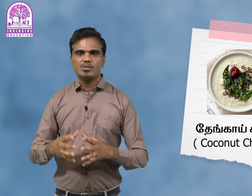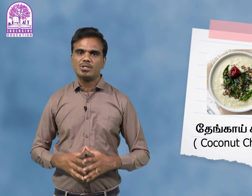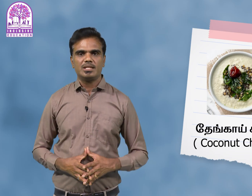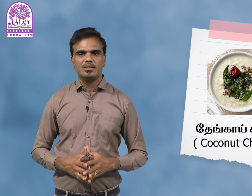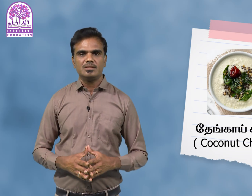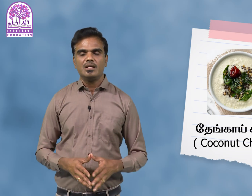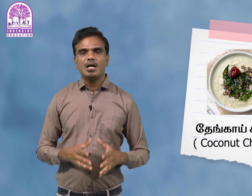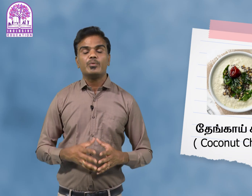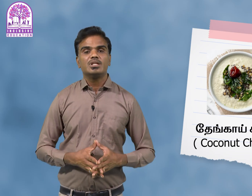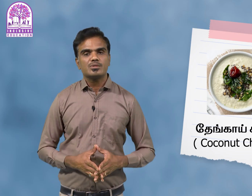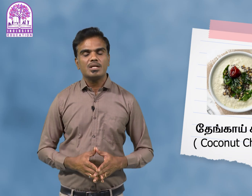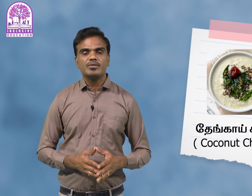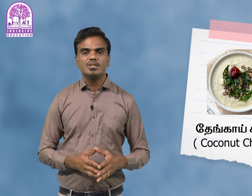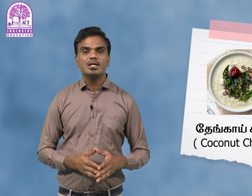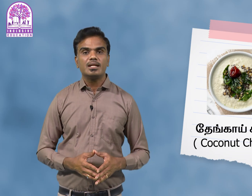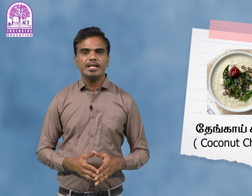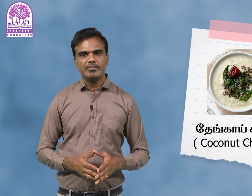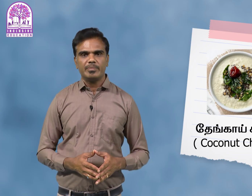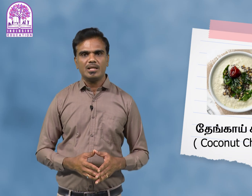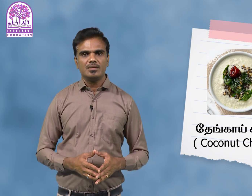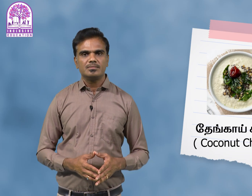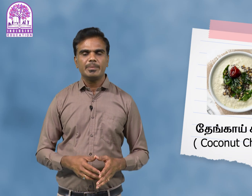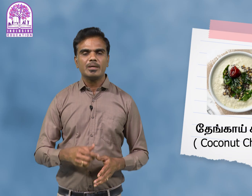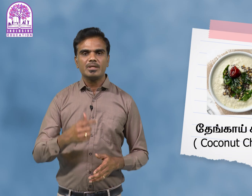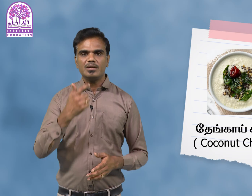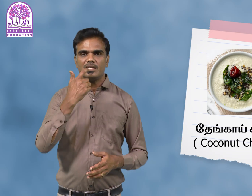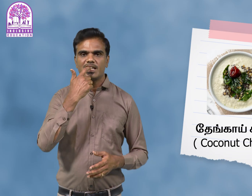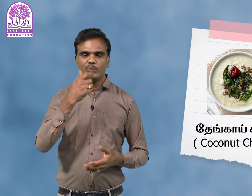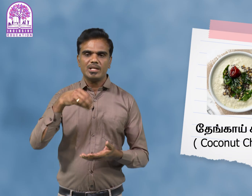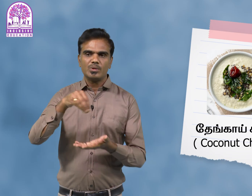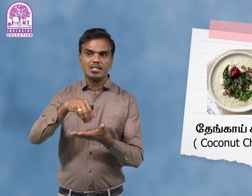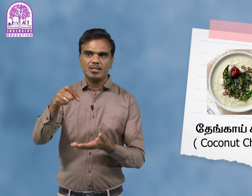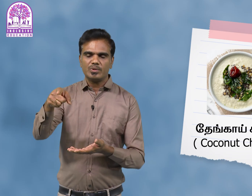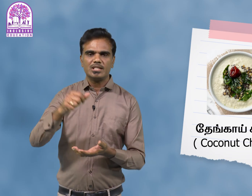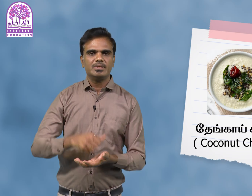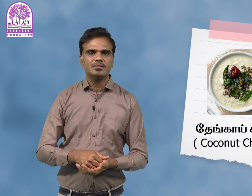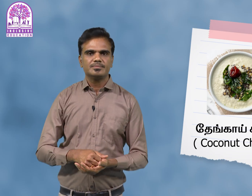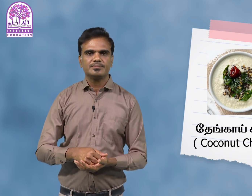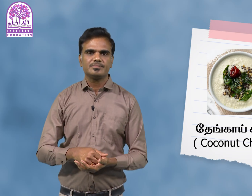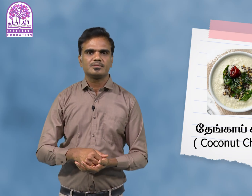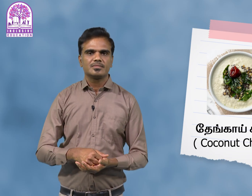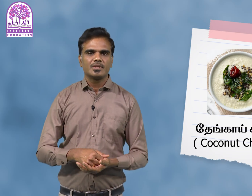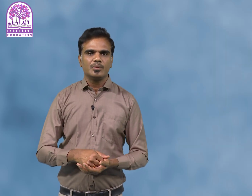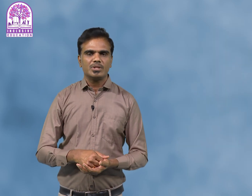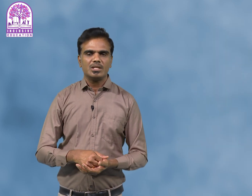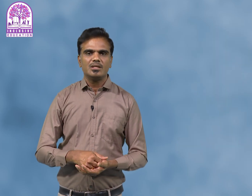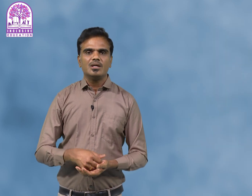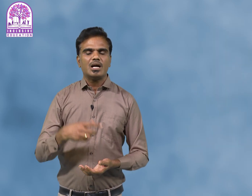சொல்ல தெரியாது. அப்போ வந்து என்ன சொல்லலாம், அவர் வந்து கலரை ஐடென்டிஃபை பண்ணலாம். எப்படி காமிக்கலாம், ஒயிட்டில் உள்ள சட்னி கொடுங்க அப்படின்னு. புரியுதுங்களா? அடுத்து